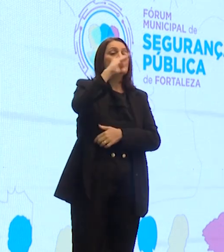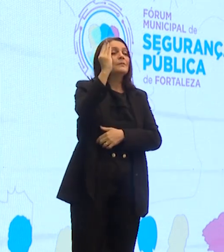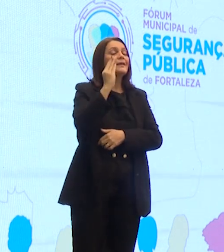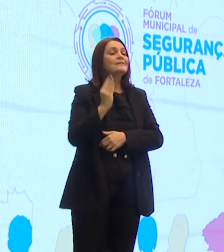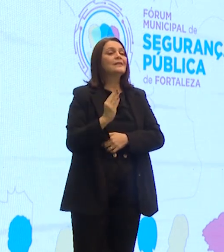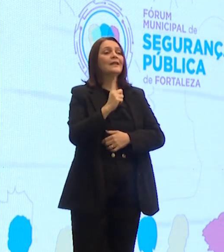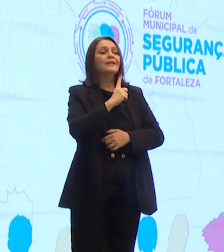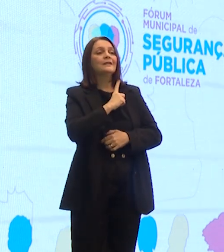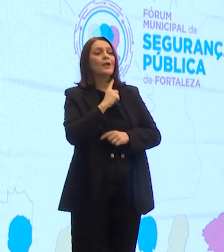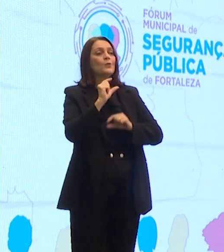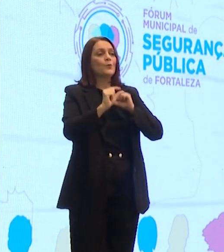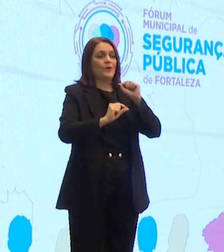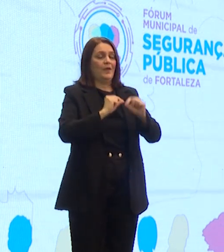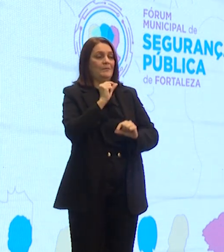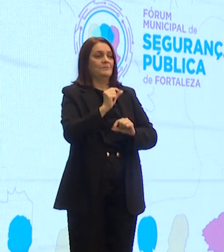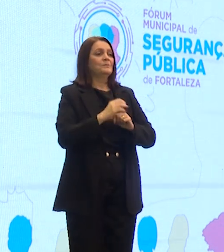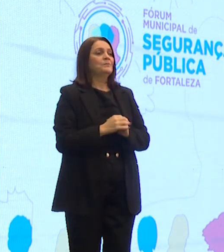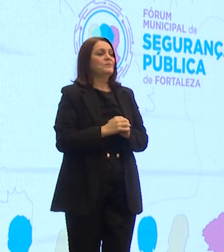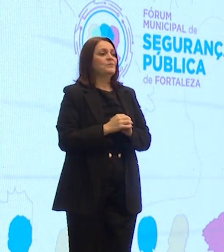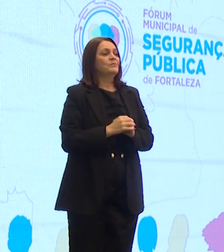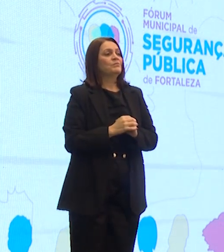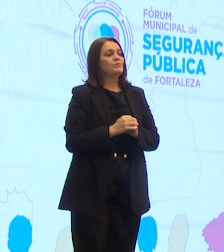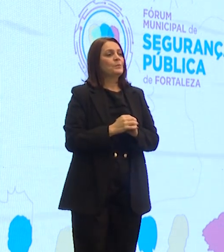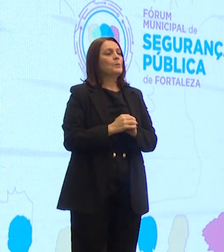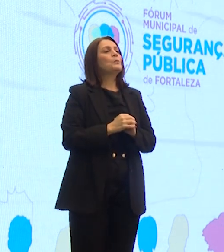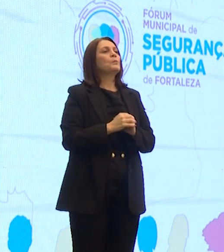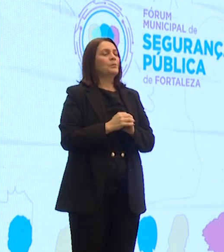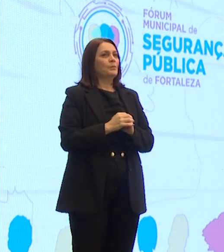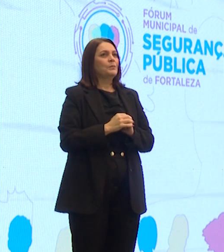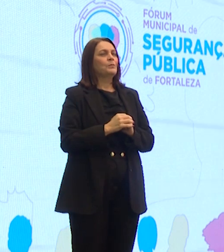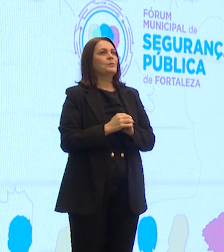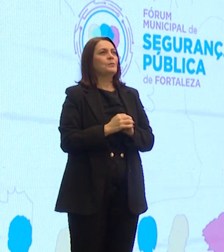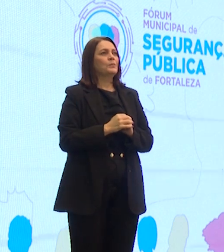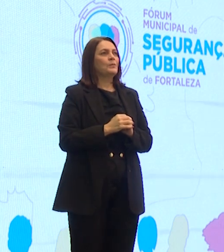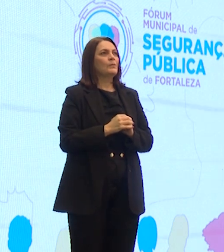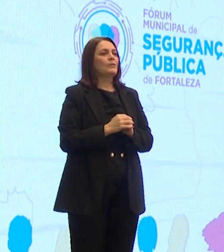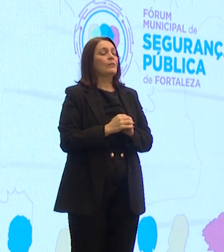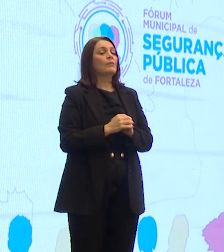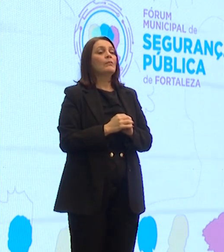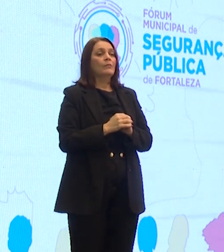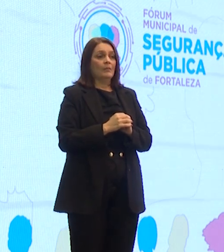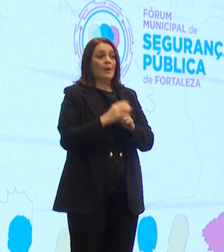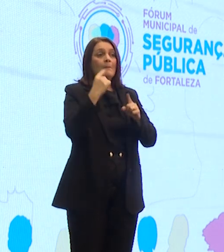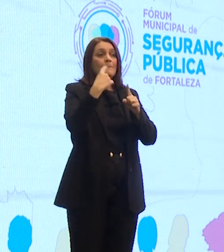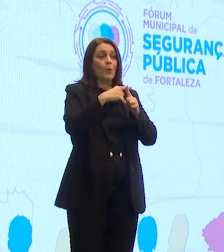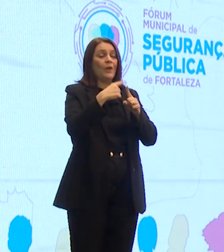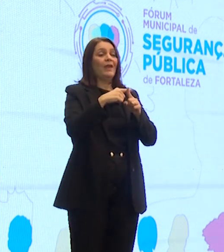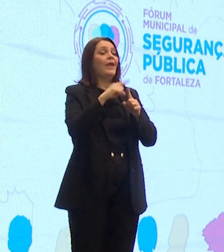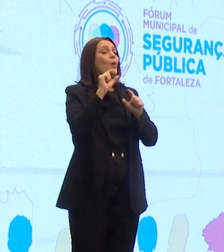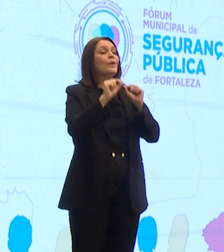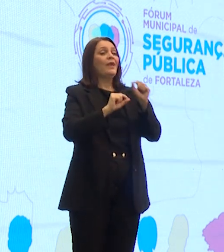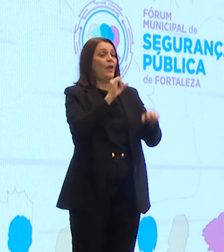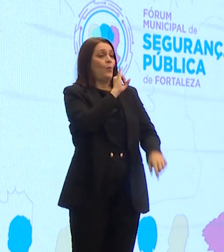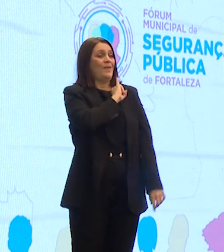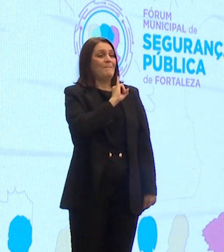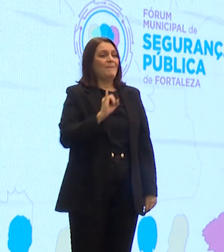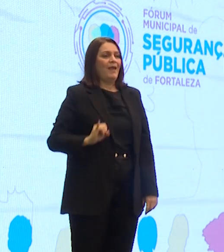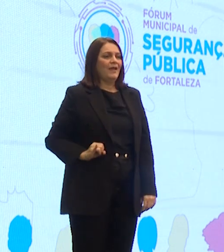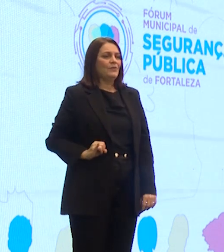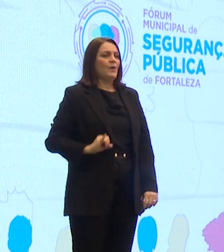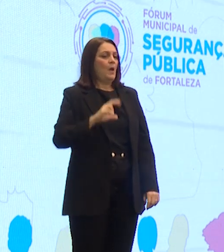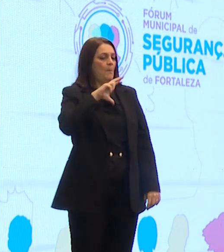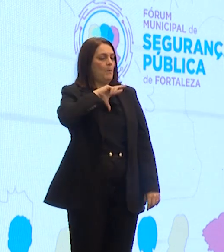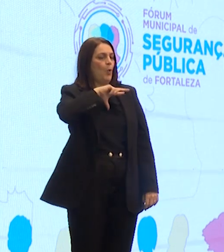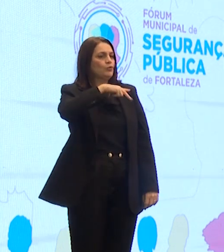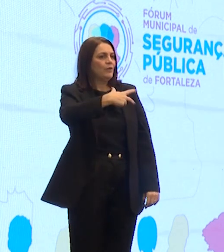força primacial do ente central. Porque era o Império Português, centralizado primeiro em